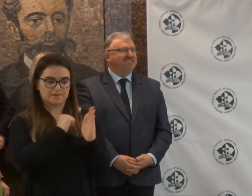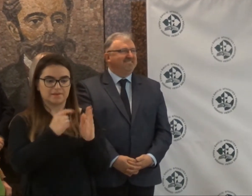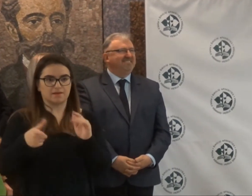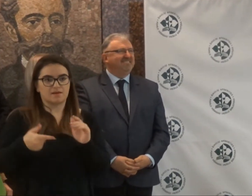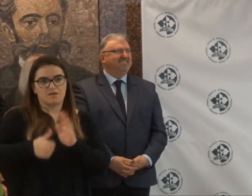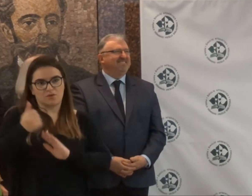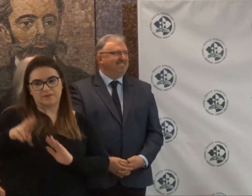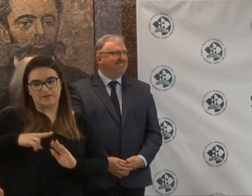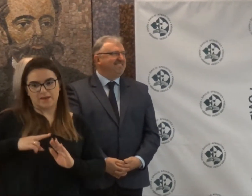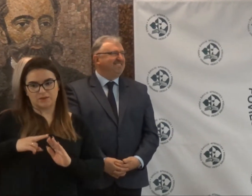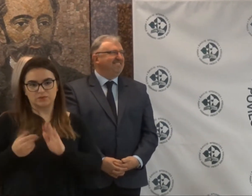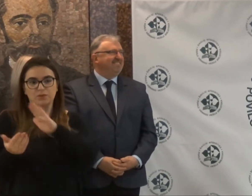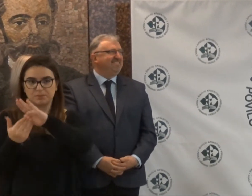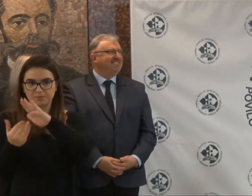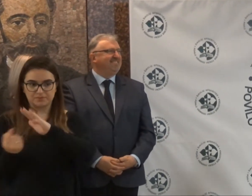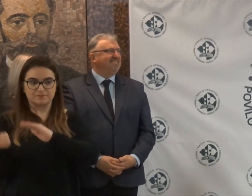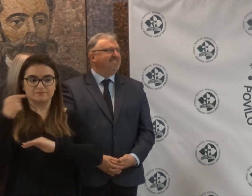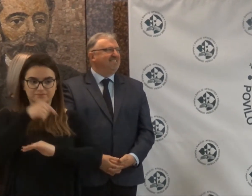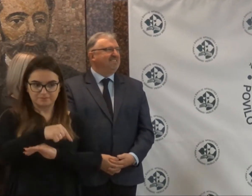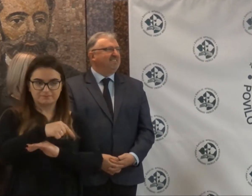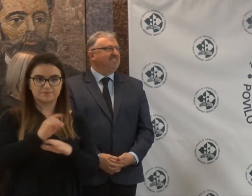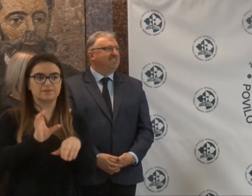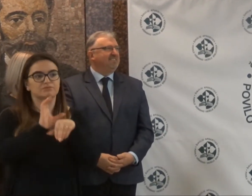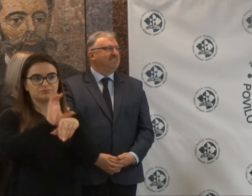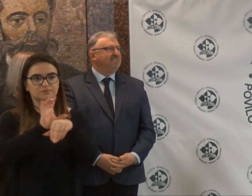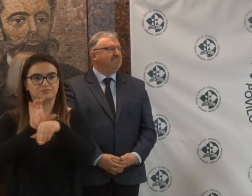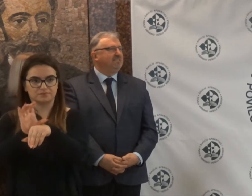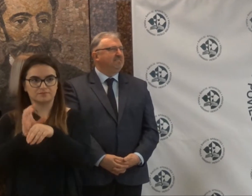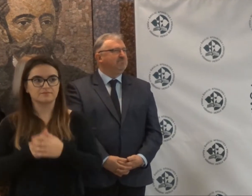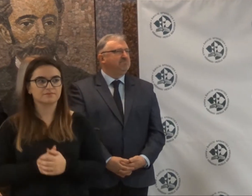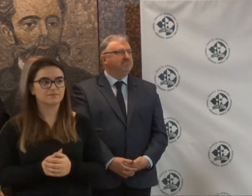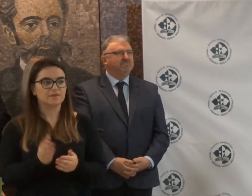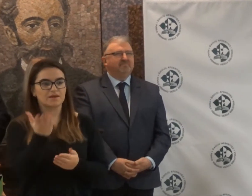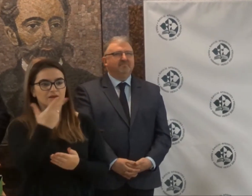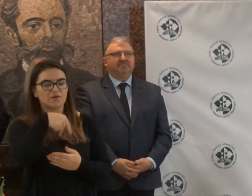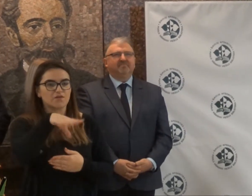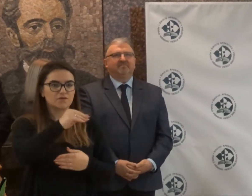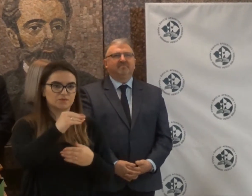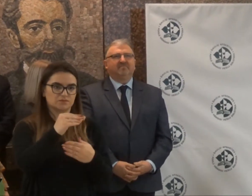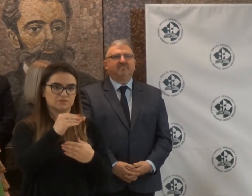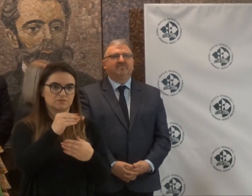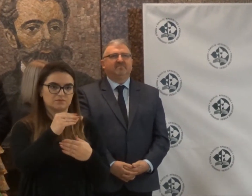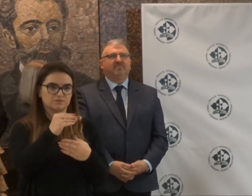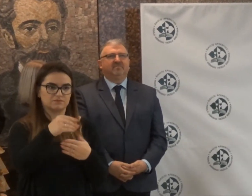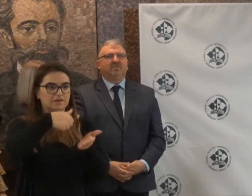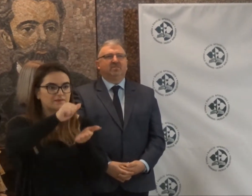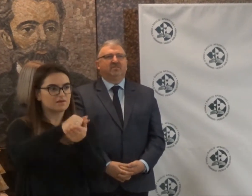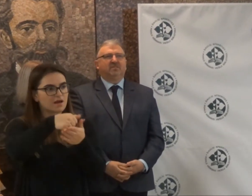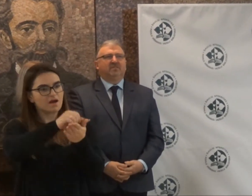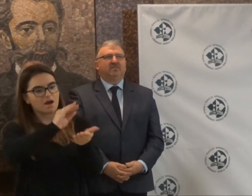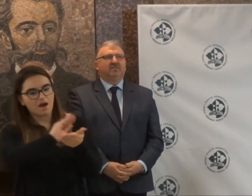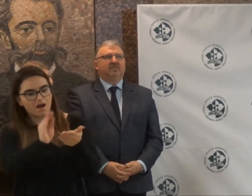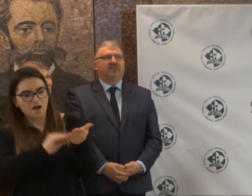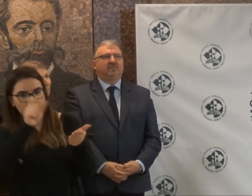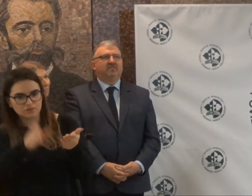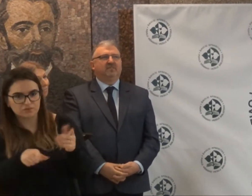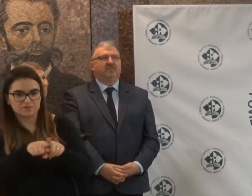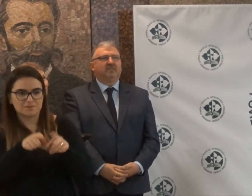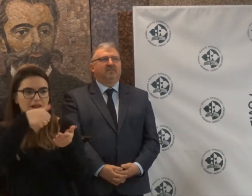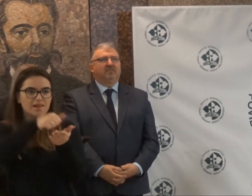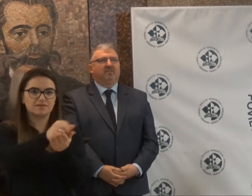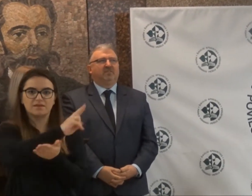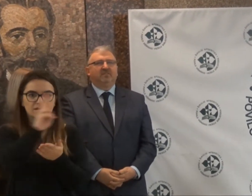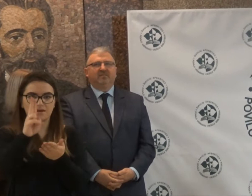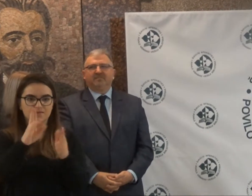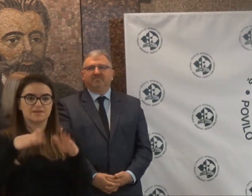direktorių, kad įvardintų ir apdovanotų. Tad sveikinu visų, iš tikrųjų, leidinių autorius, visus leidėjus